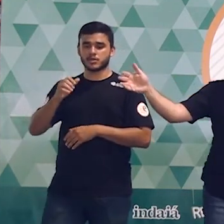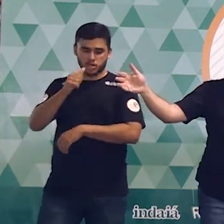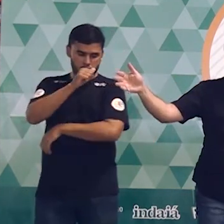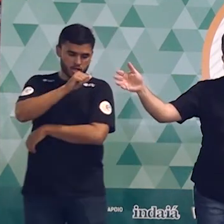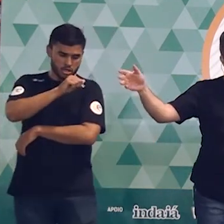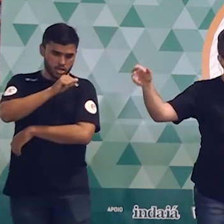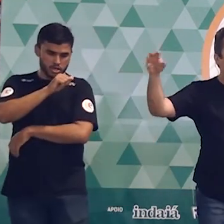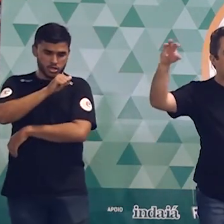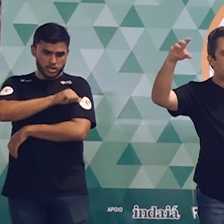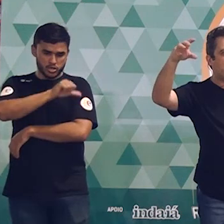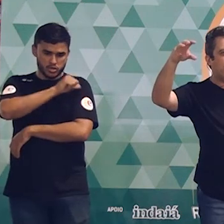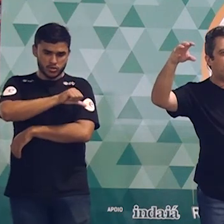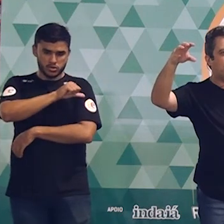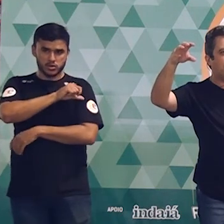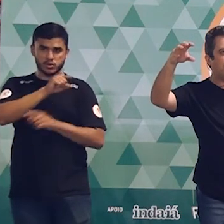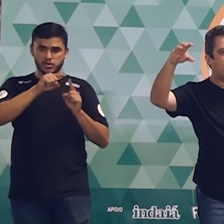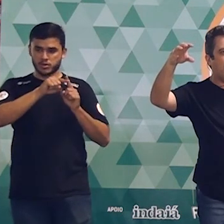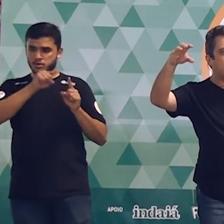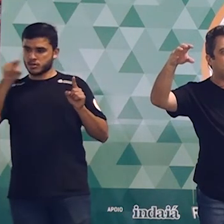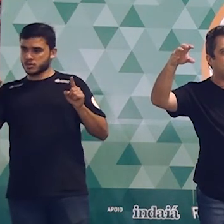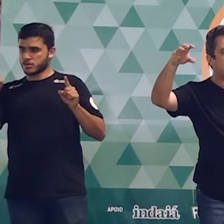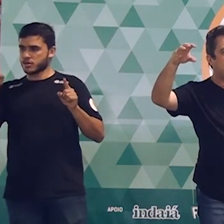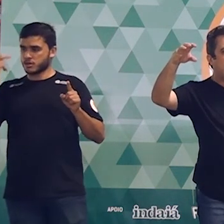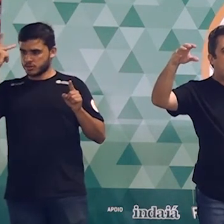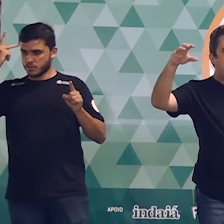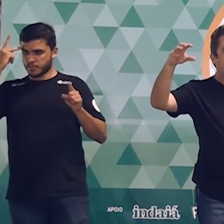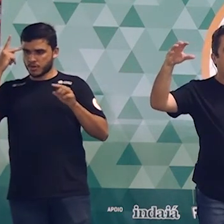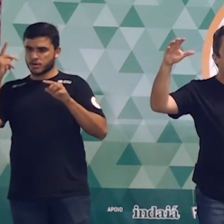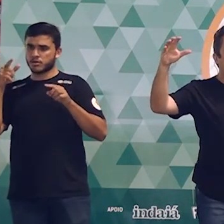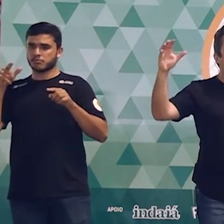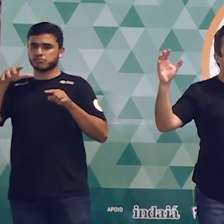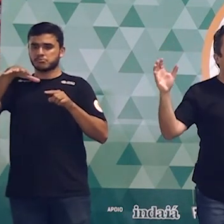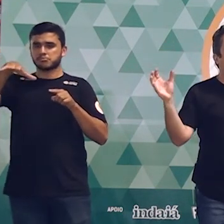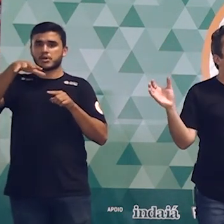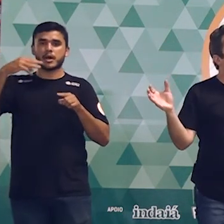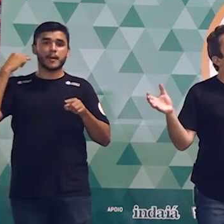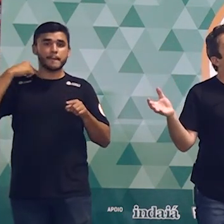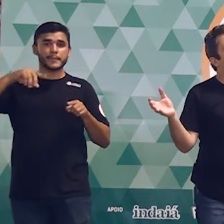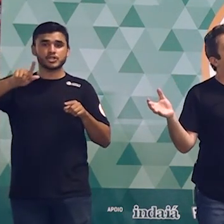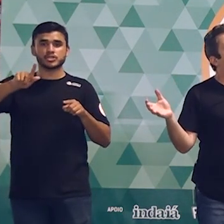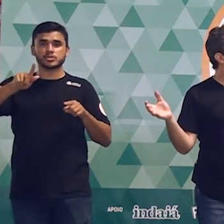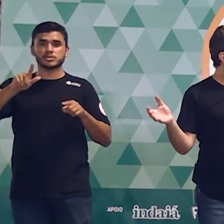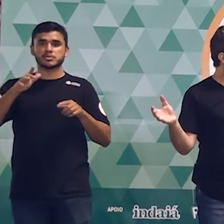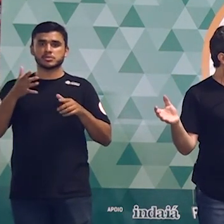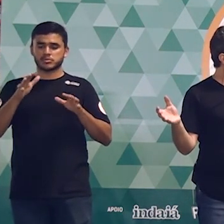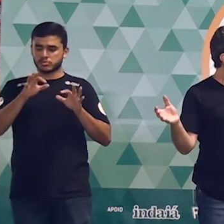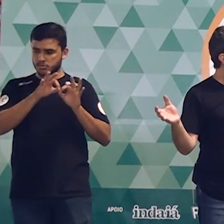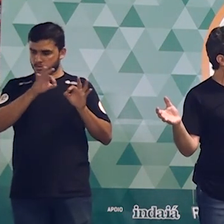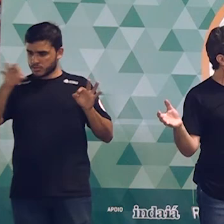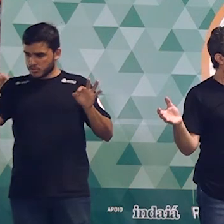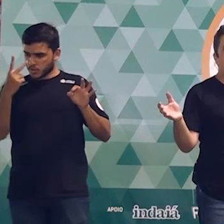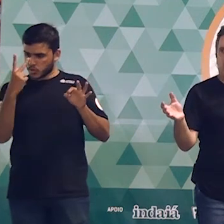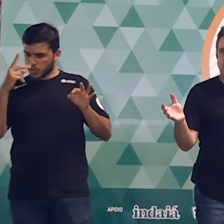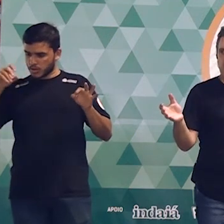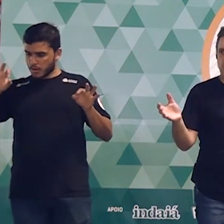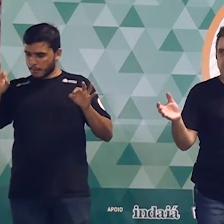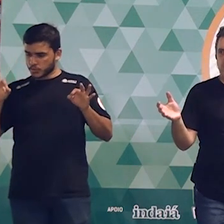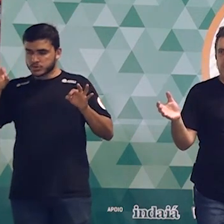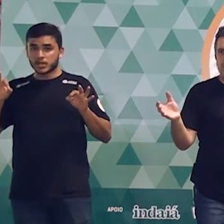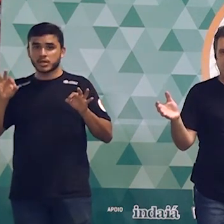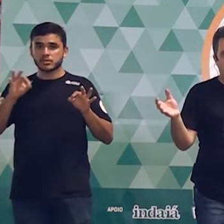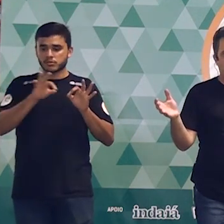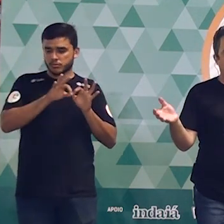até São Paulo, pegando um bocadinho de Minas Gerais. Meu amigo, ali é 2% do território brasileiro, 3% no